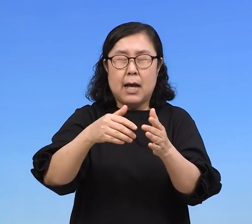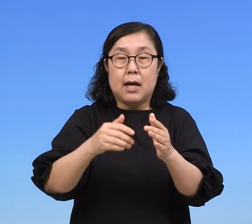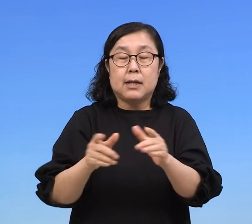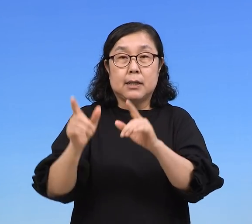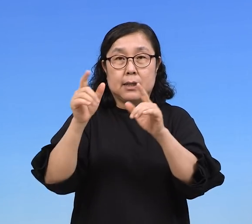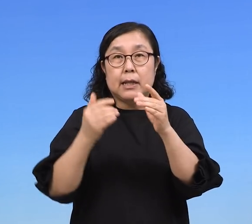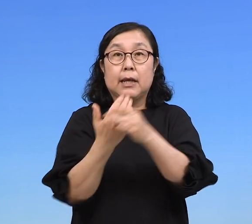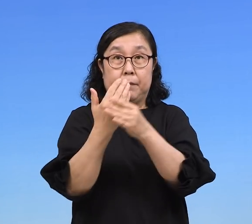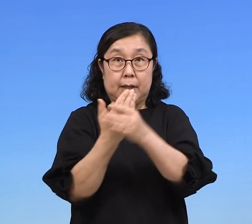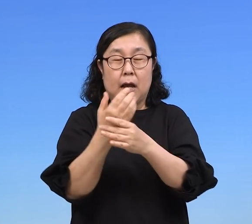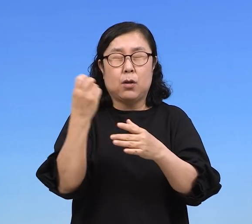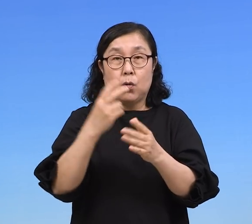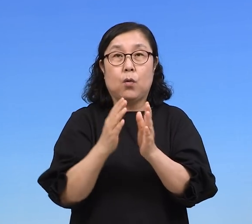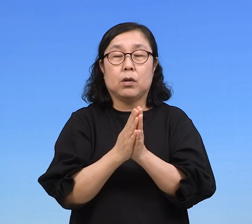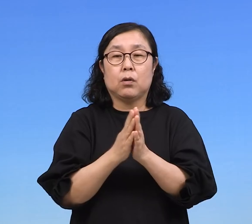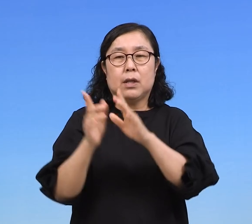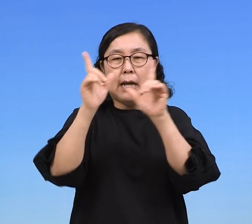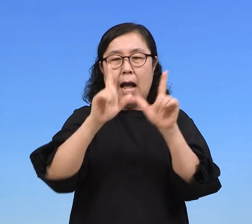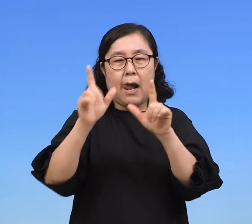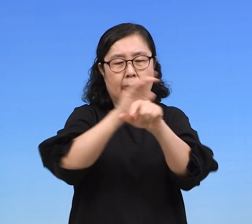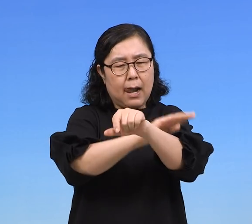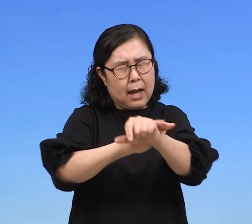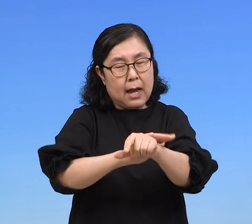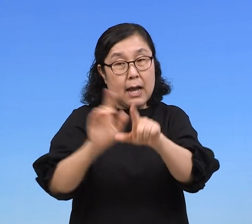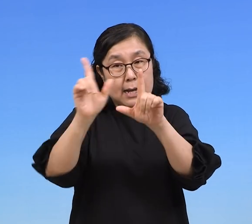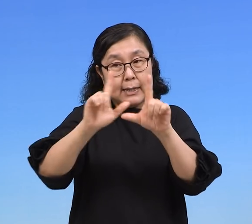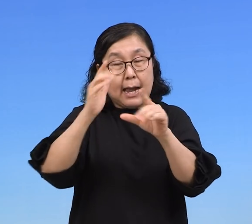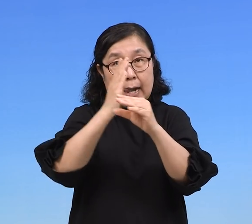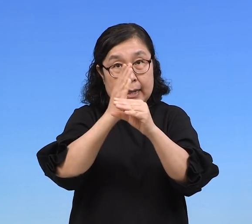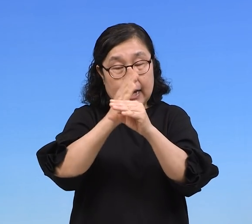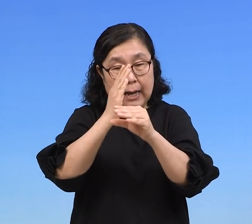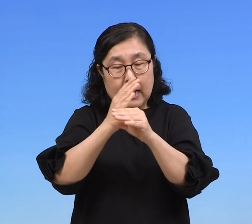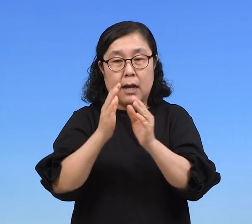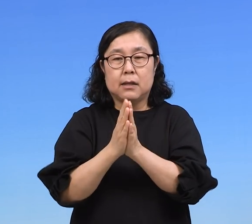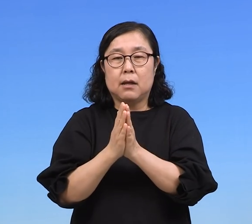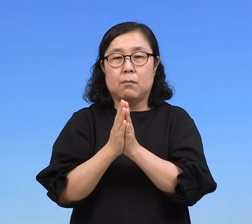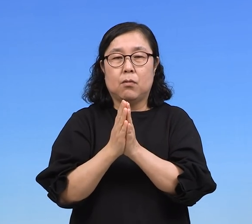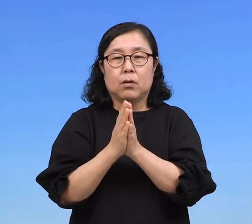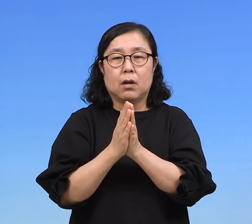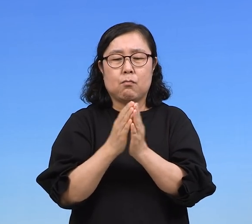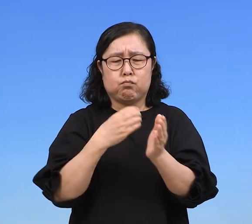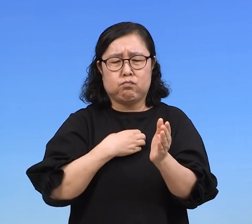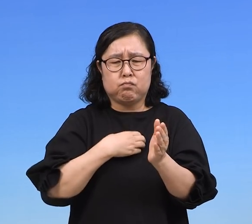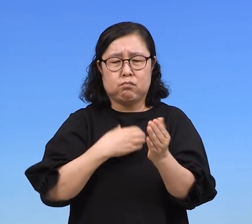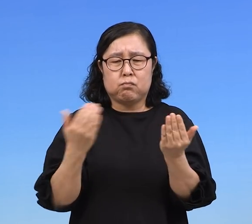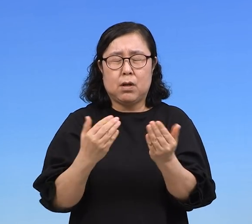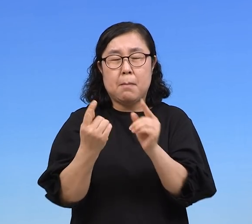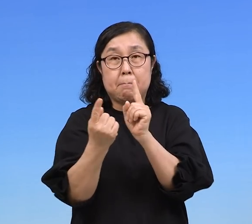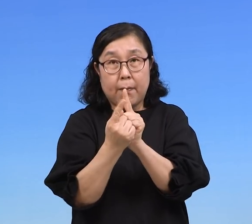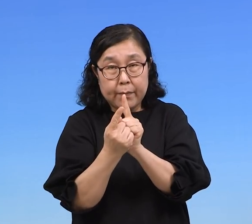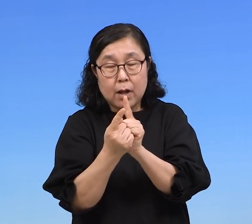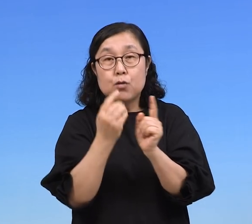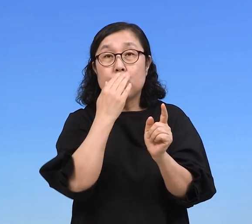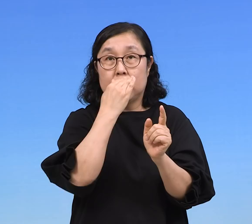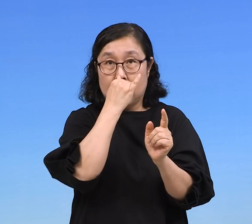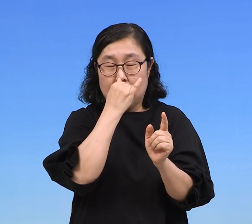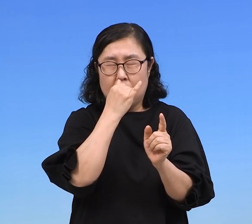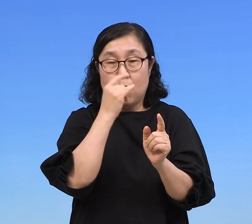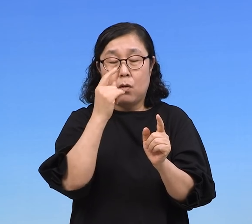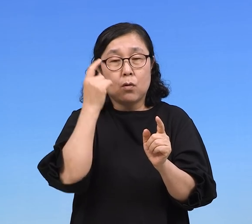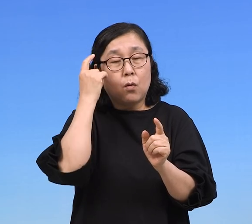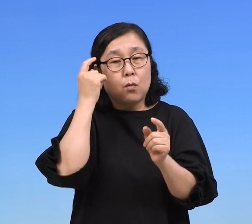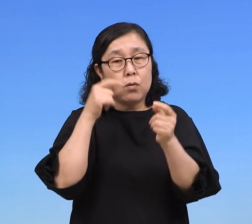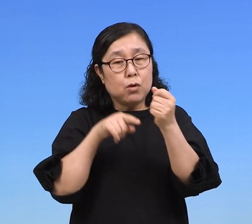그 인생에 잘 나가다가 그냥 그 지뢰밭을 만났다. 왜 이런 일이